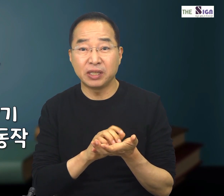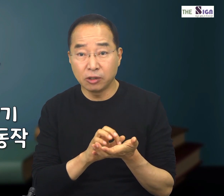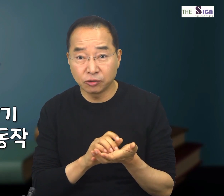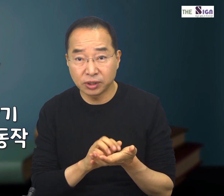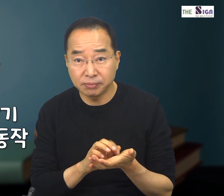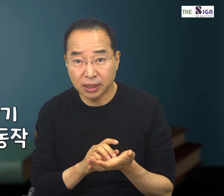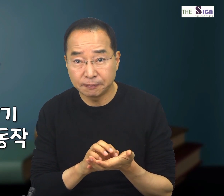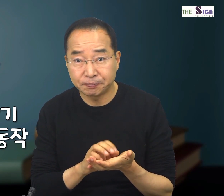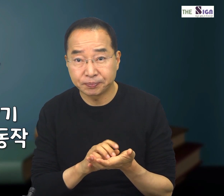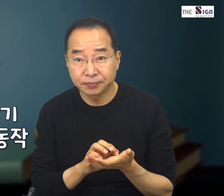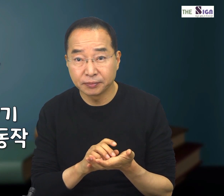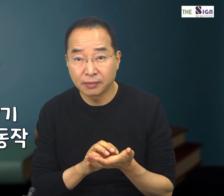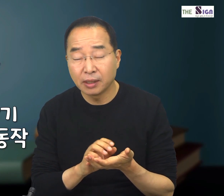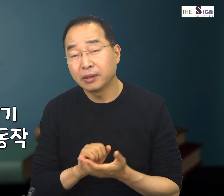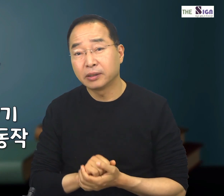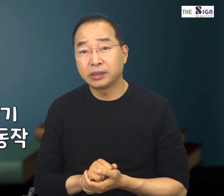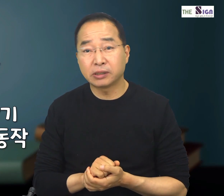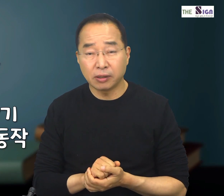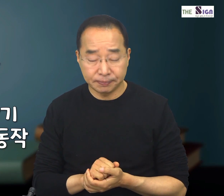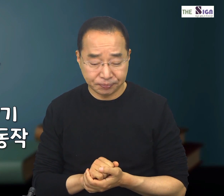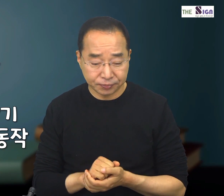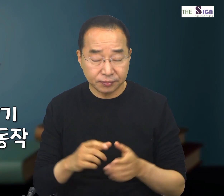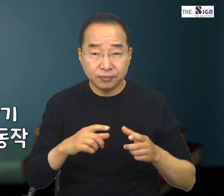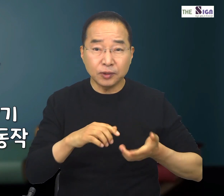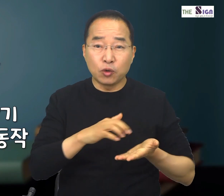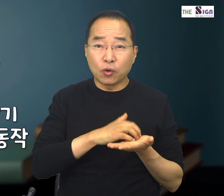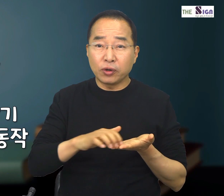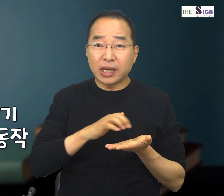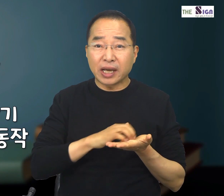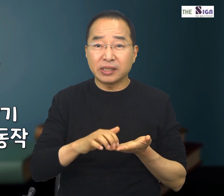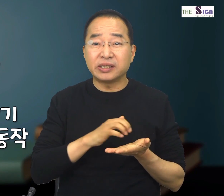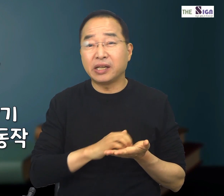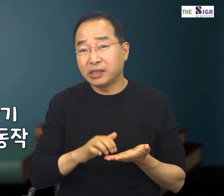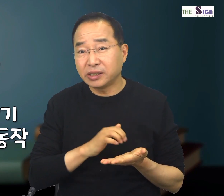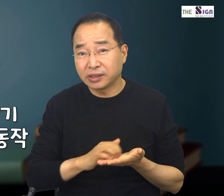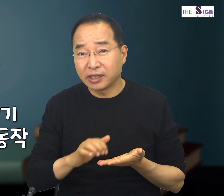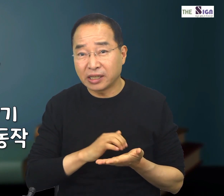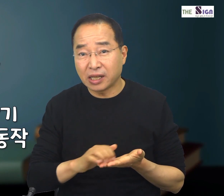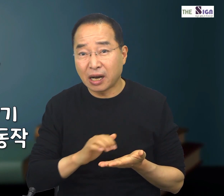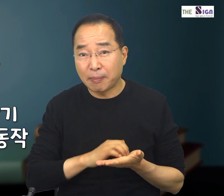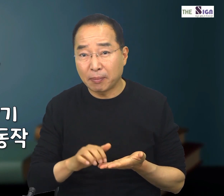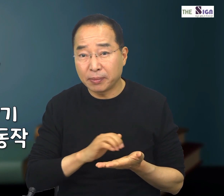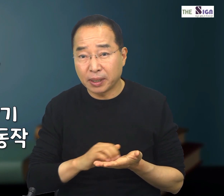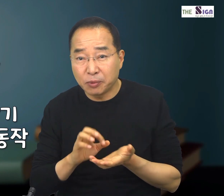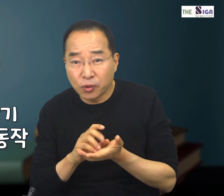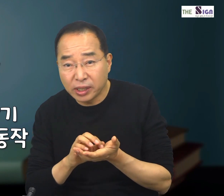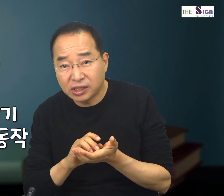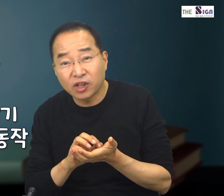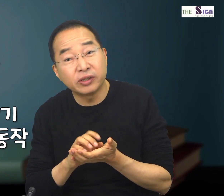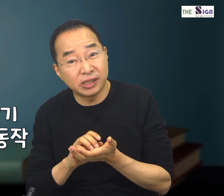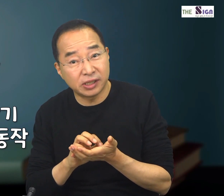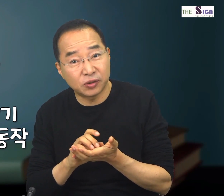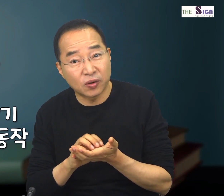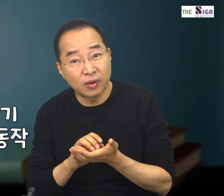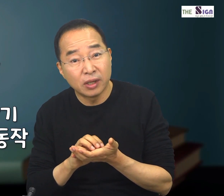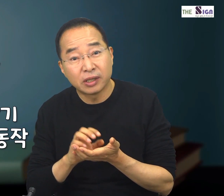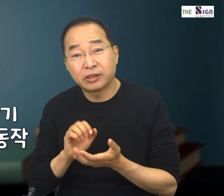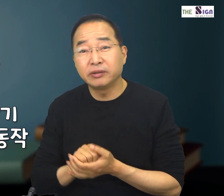이것도 씁니다. 그래서 요거는 약간 재래식 계산하는 방법이라면 요게 이제 현대식이죠.